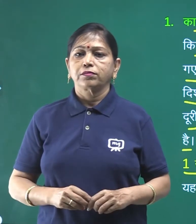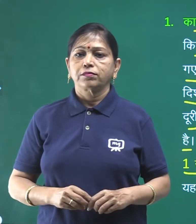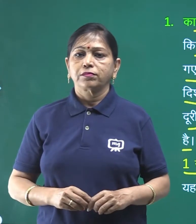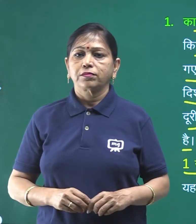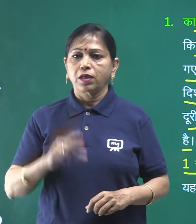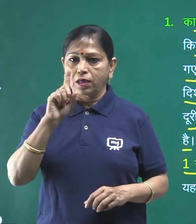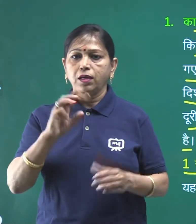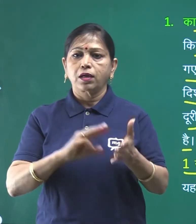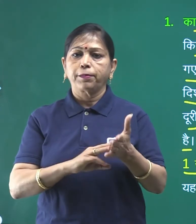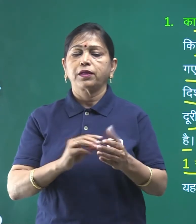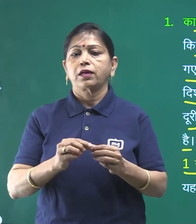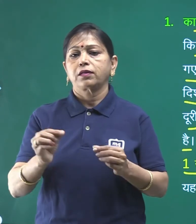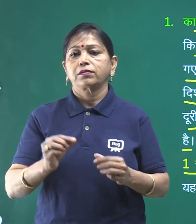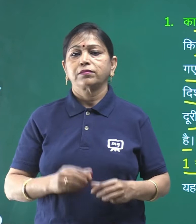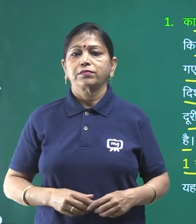1 मीटर।